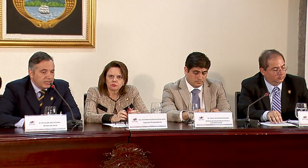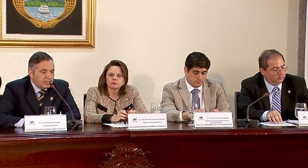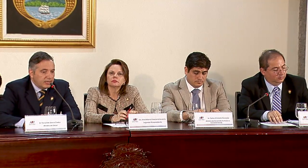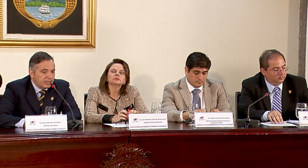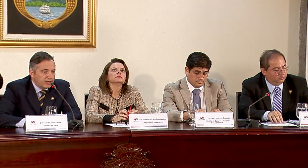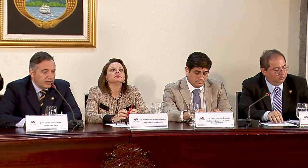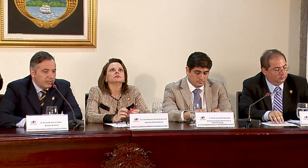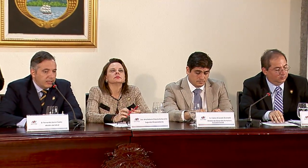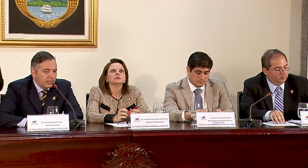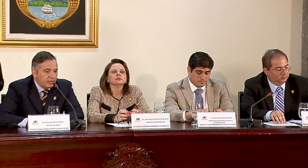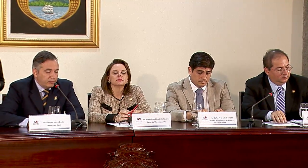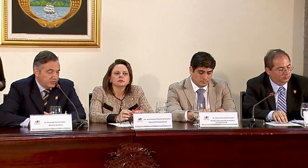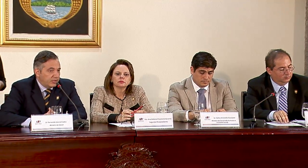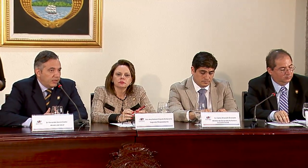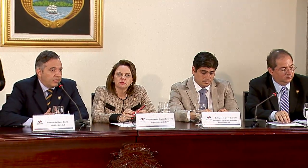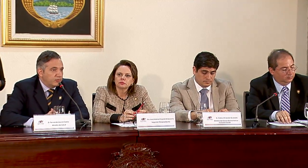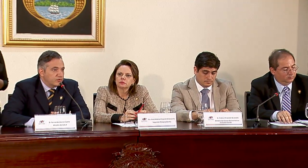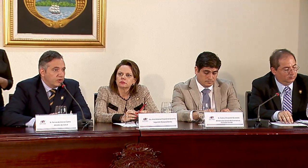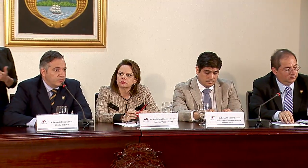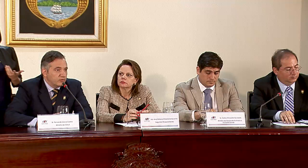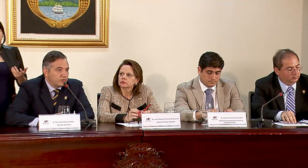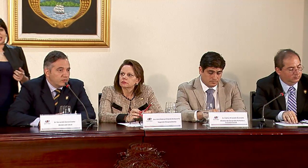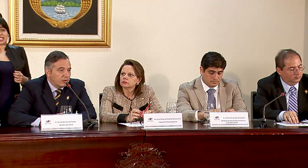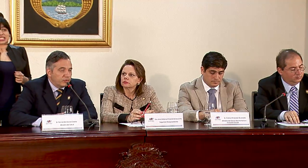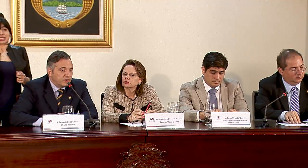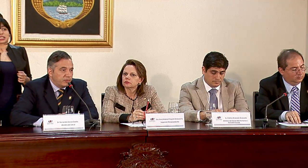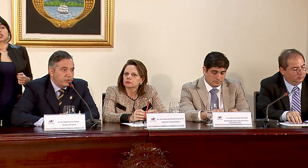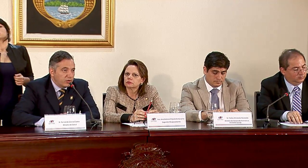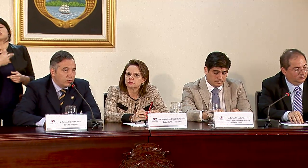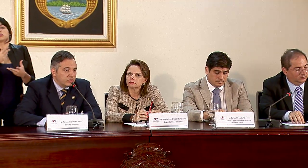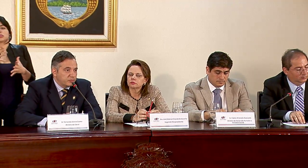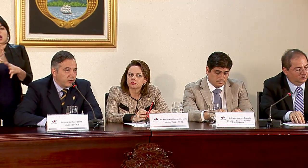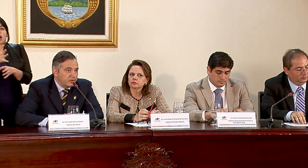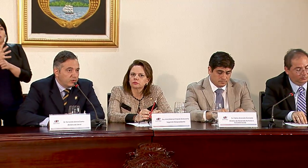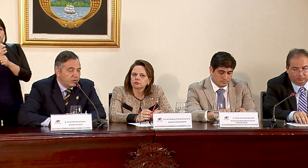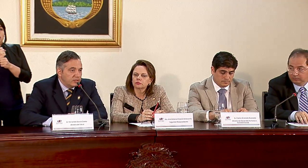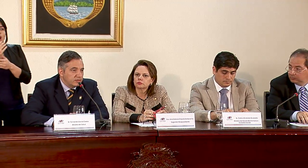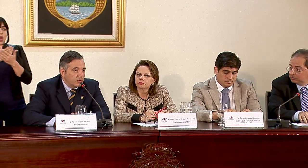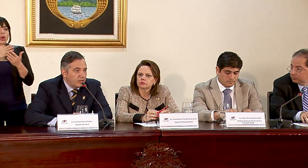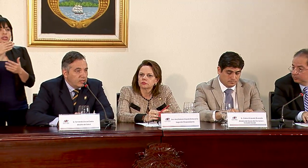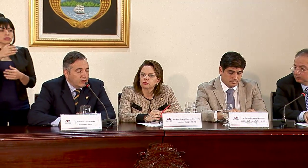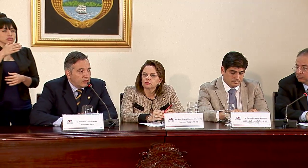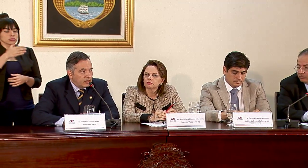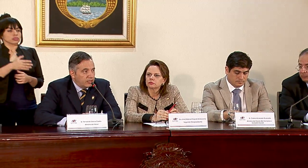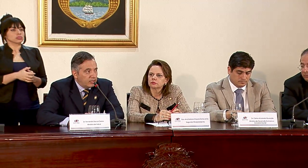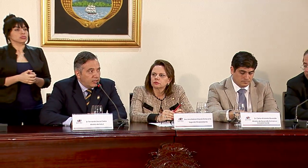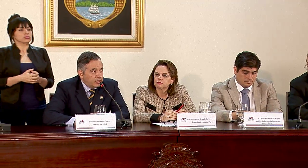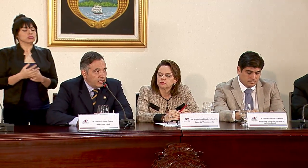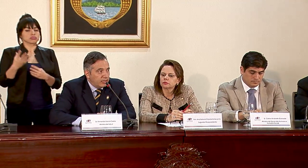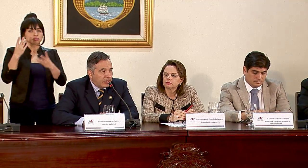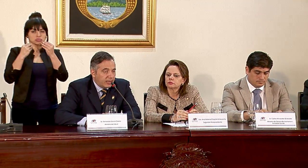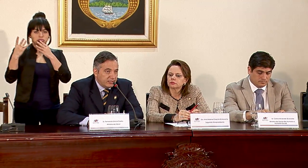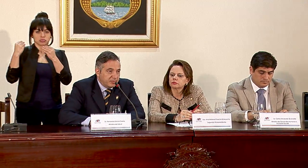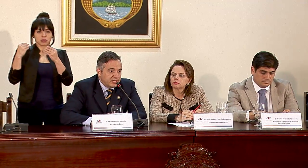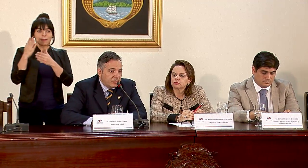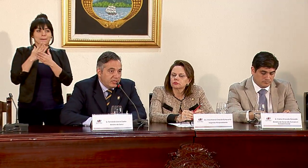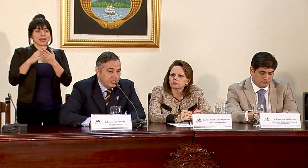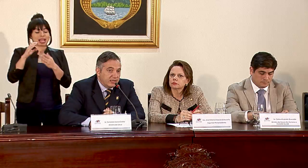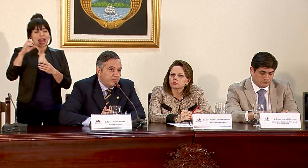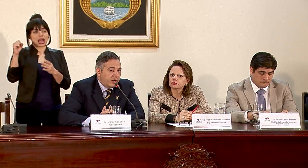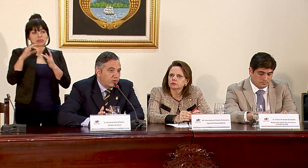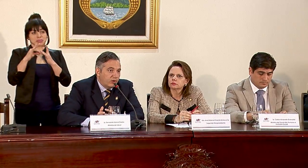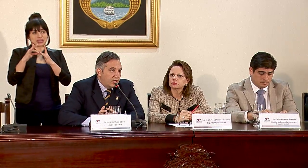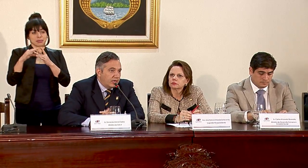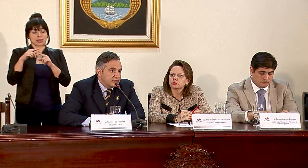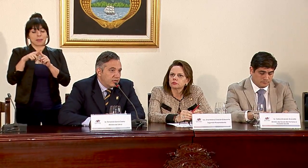Presidencial, pues sí, hemos recibido algunas observaciones de la Caja especialmente.